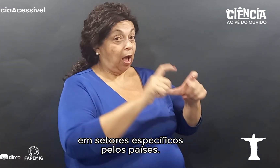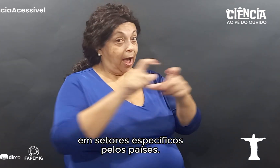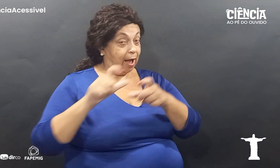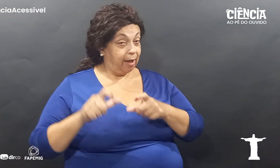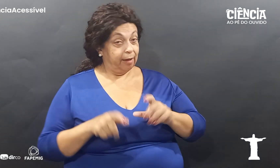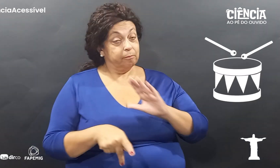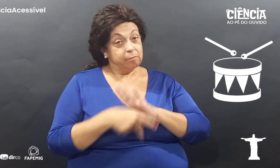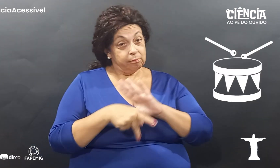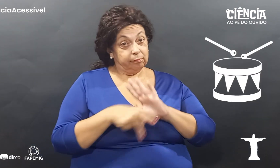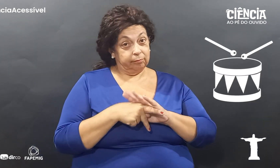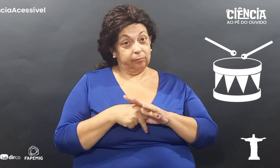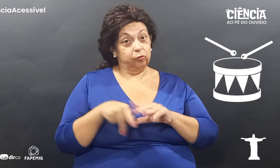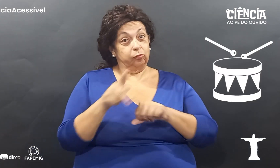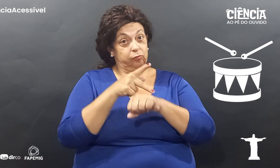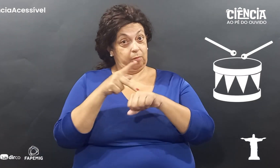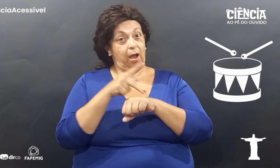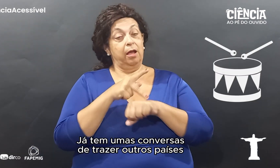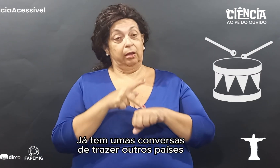pelos países.